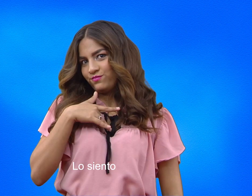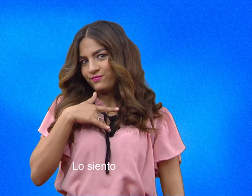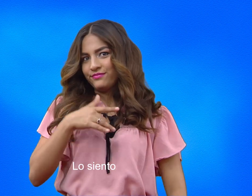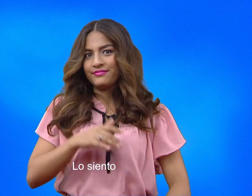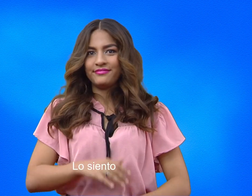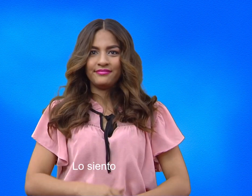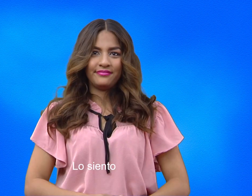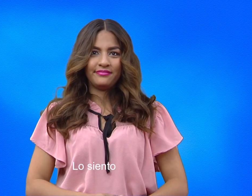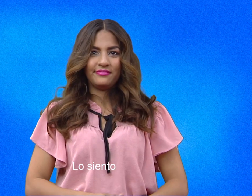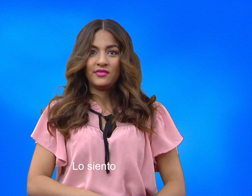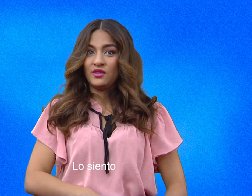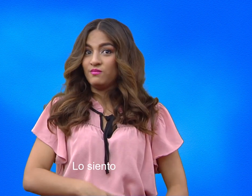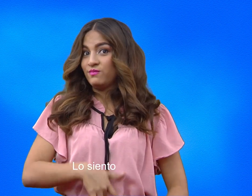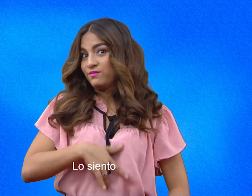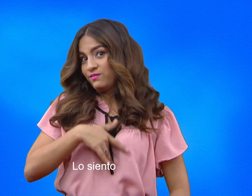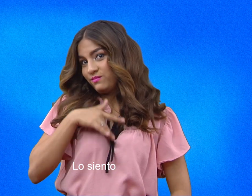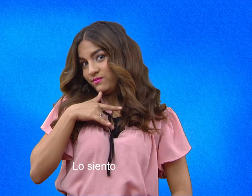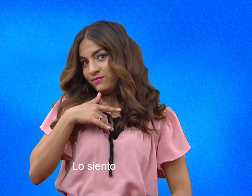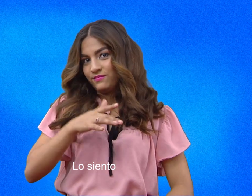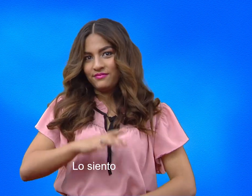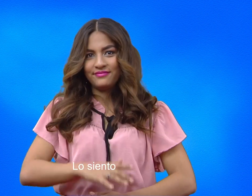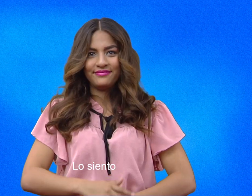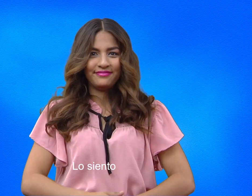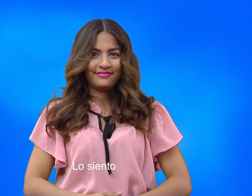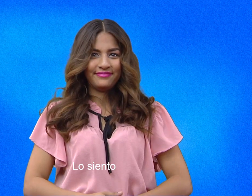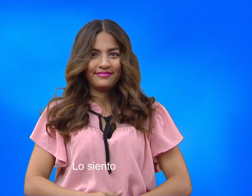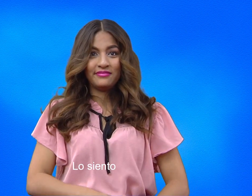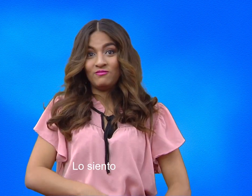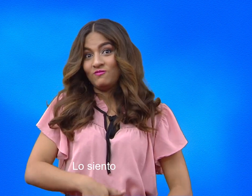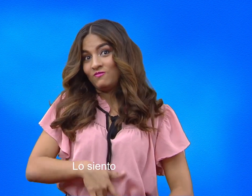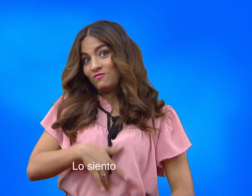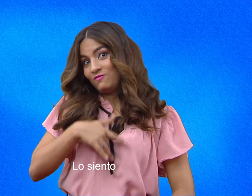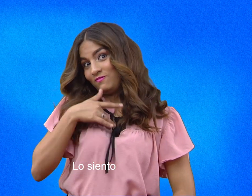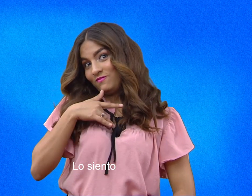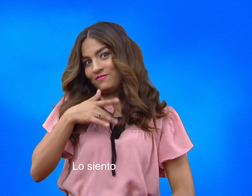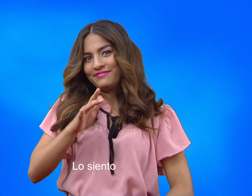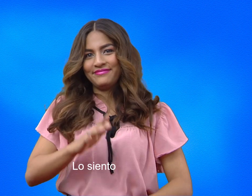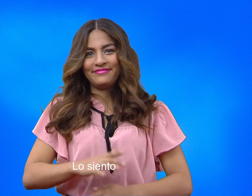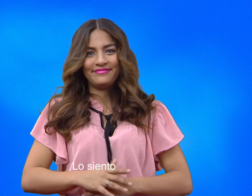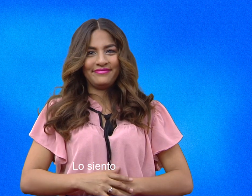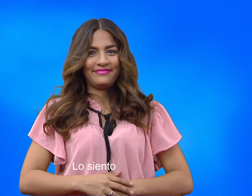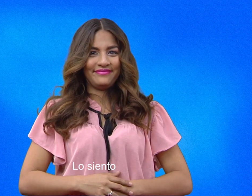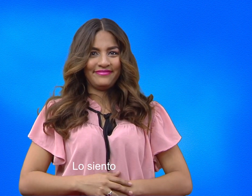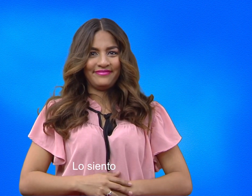Lo siento. Lo siento. Lo siento.